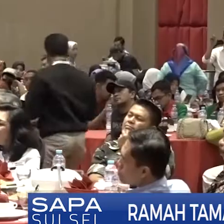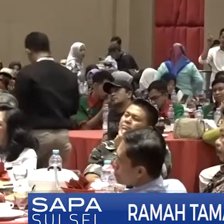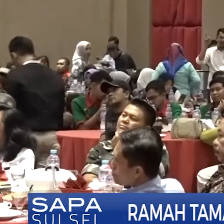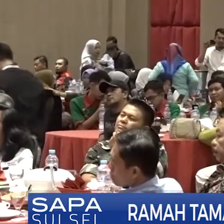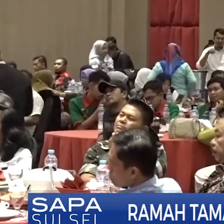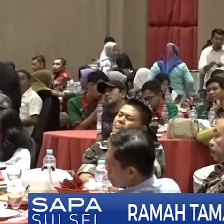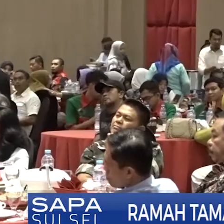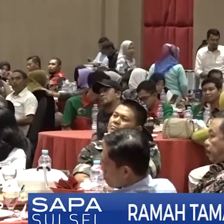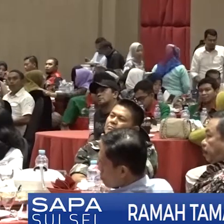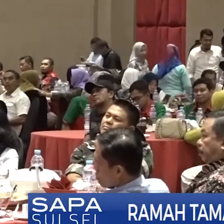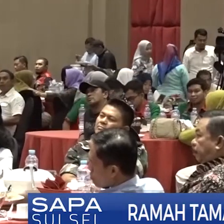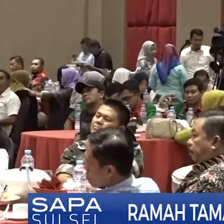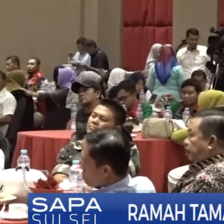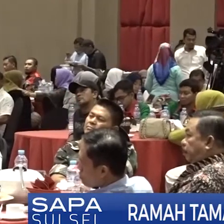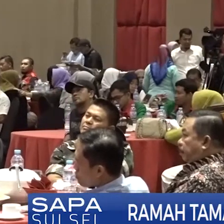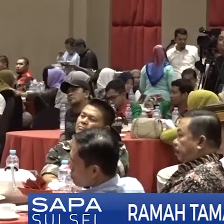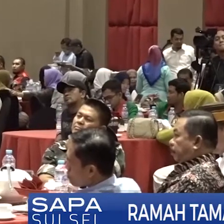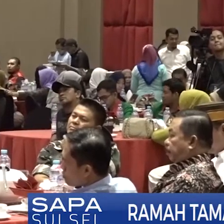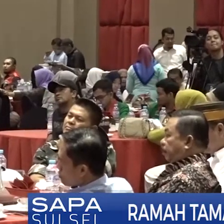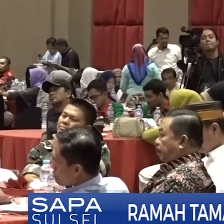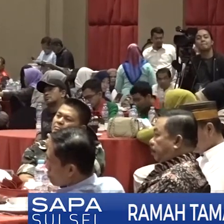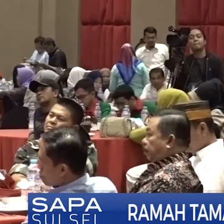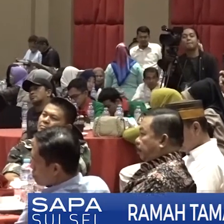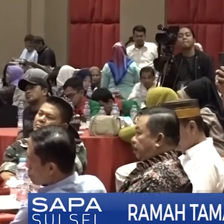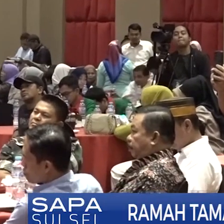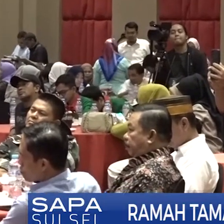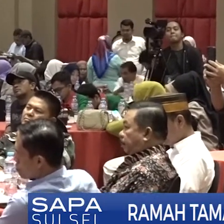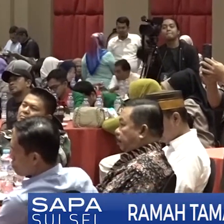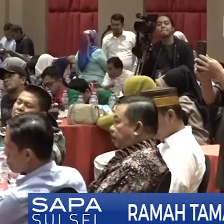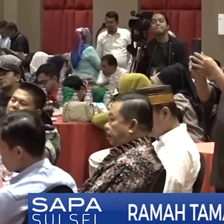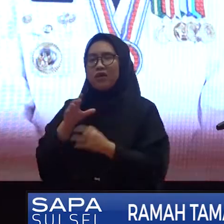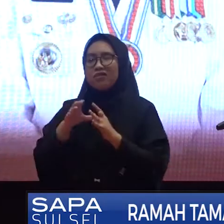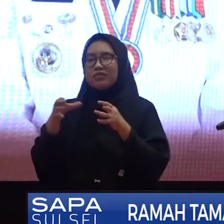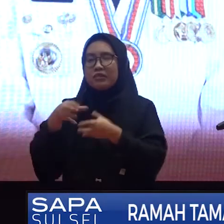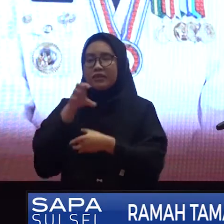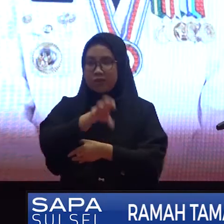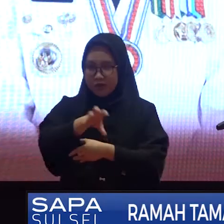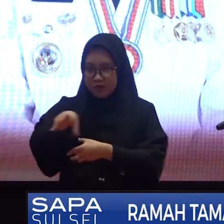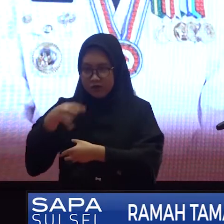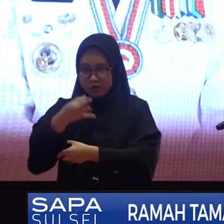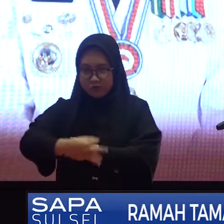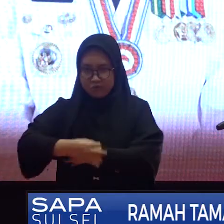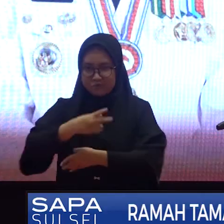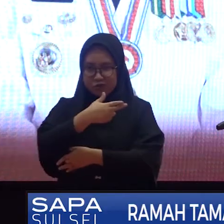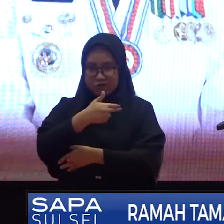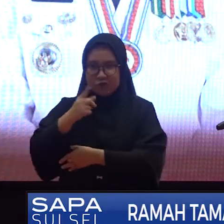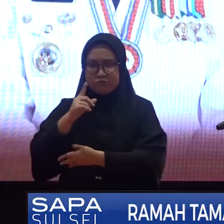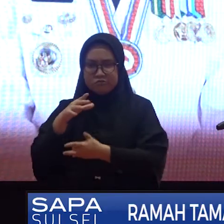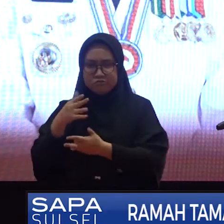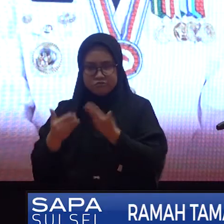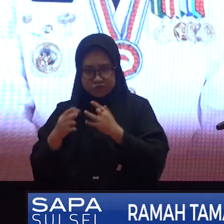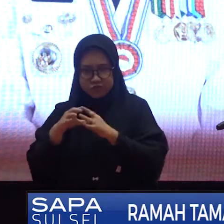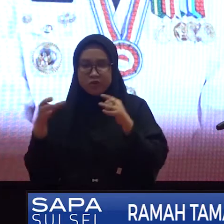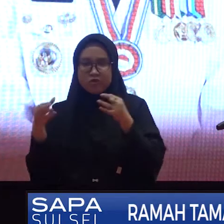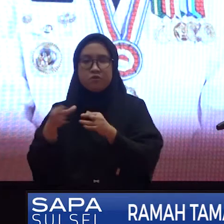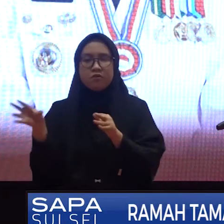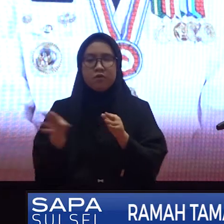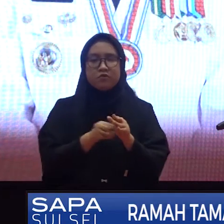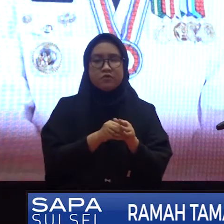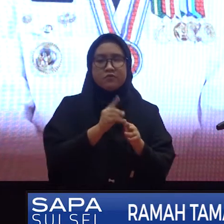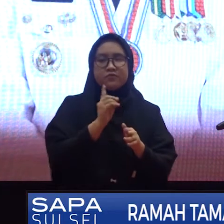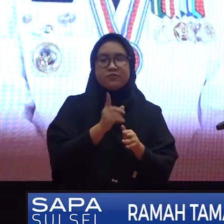inflasi sebuah kata yang paling ditakuti oleh seluruh daerah atau kota-kota di Indonesia bahkan di dunia